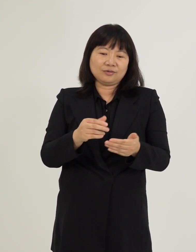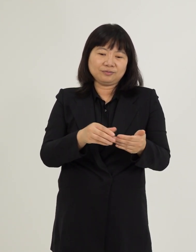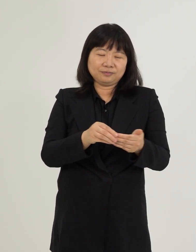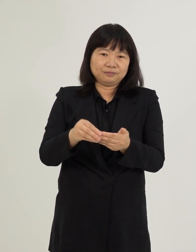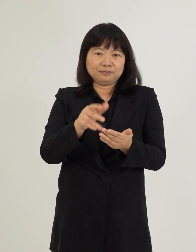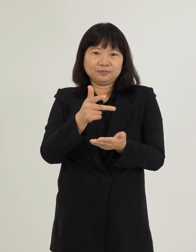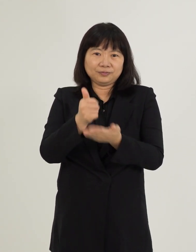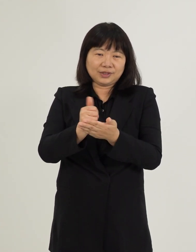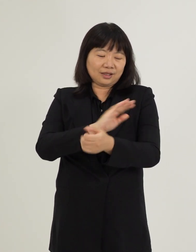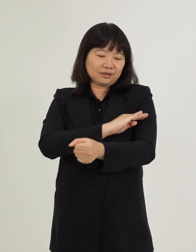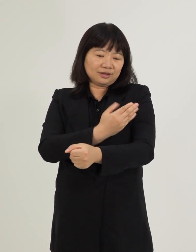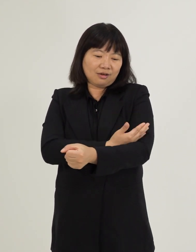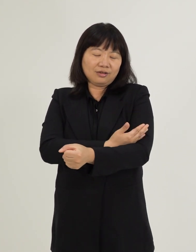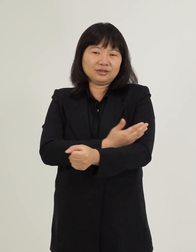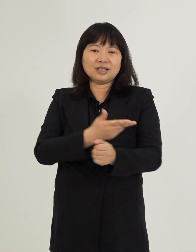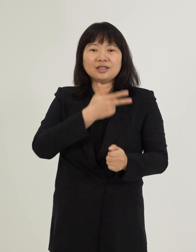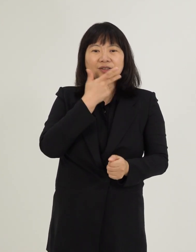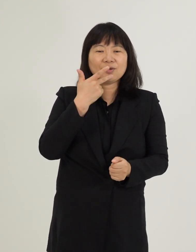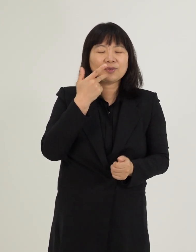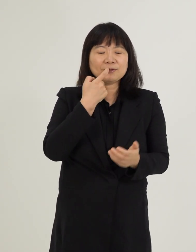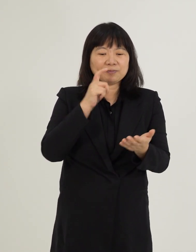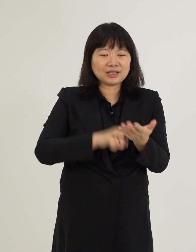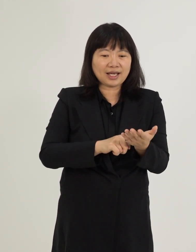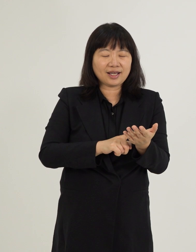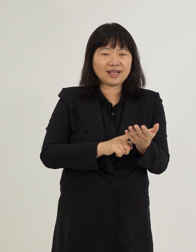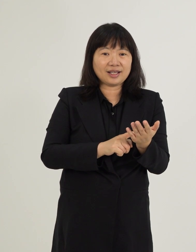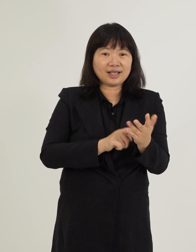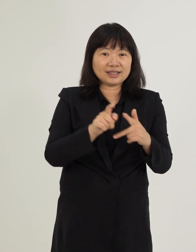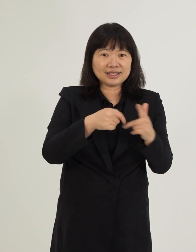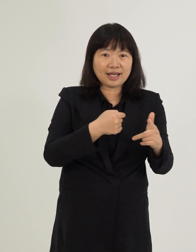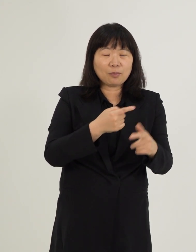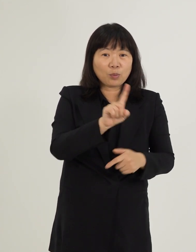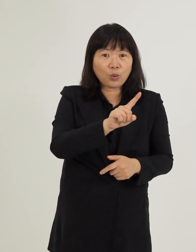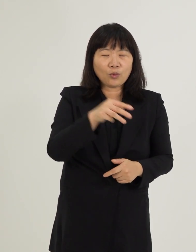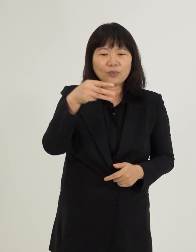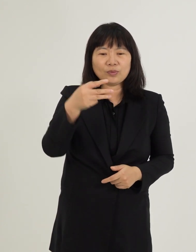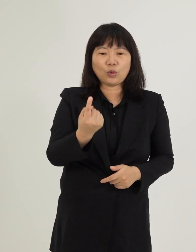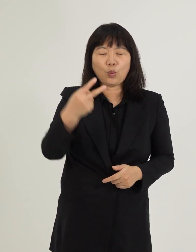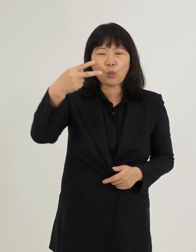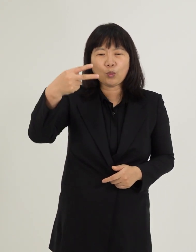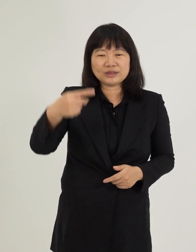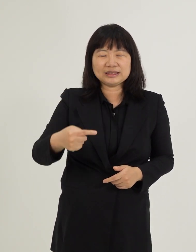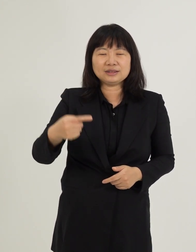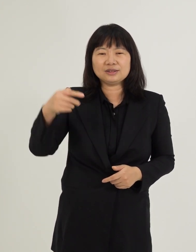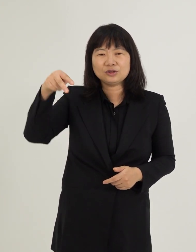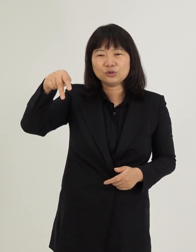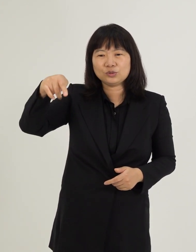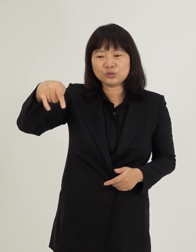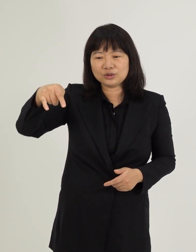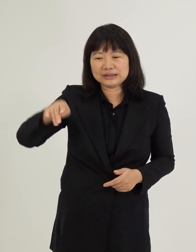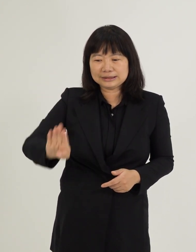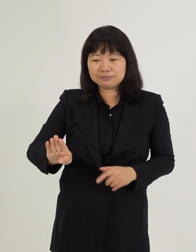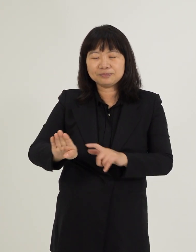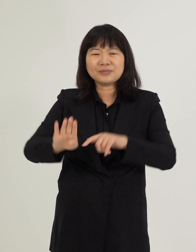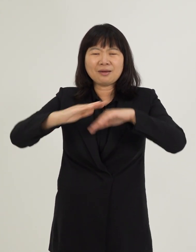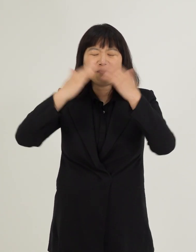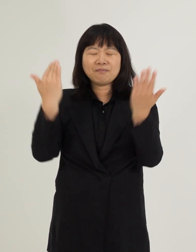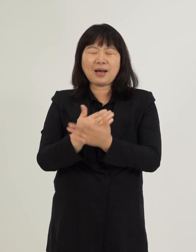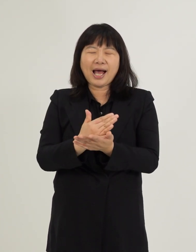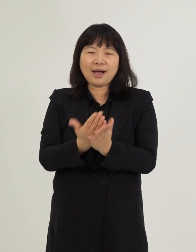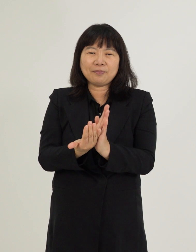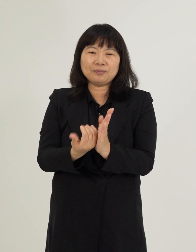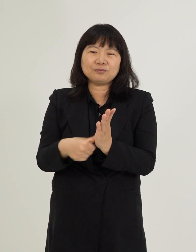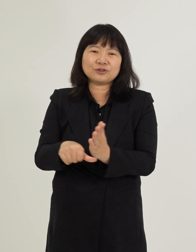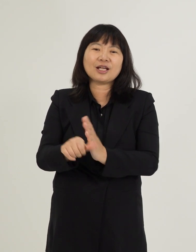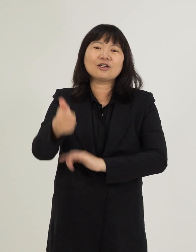쉽게 이해하면 뭐라고 표현할 수도 있죠? 로드십. 만물의 주인이 누구냐? 이